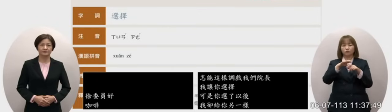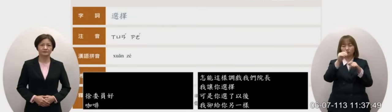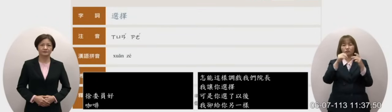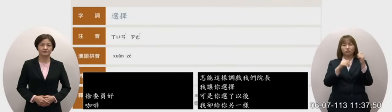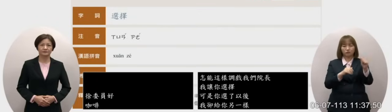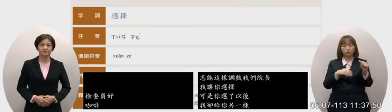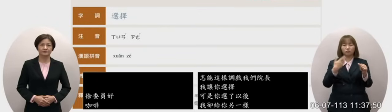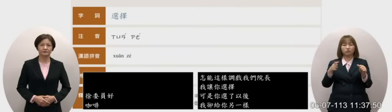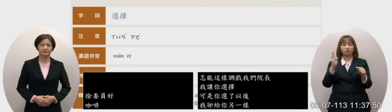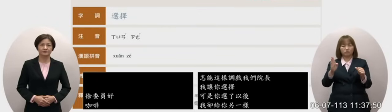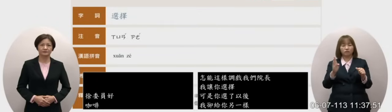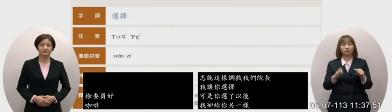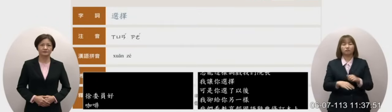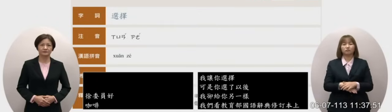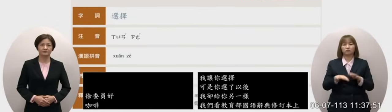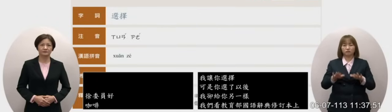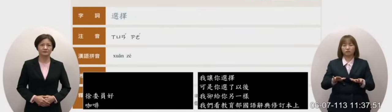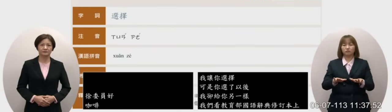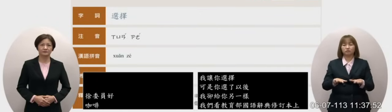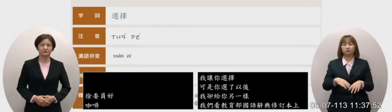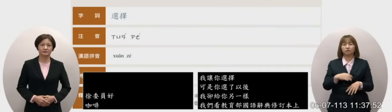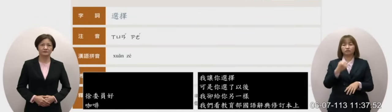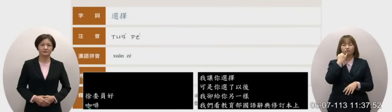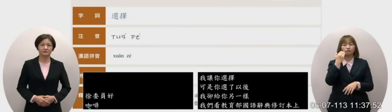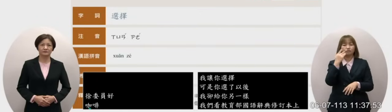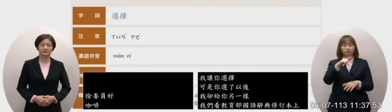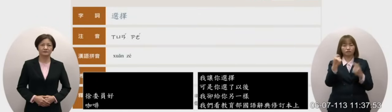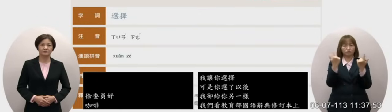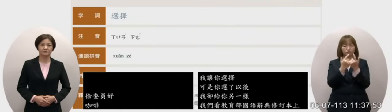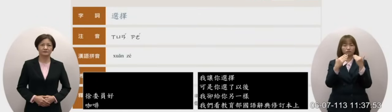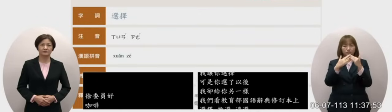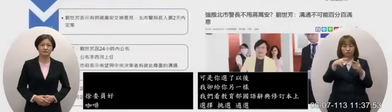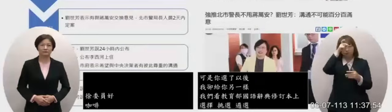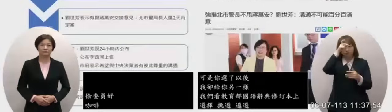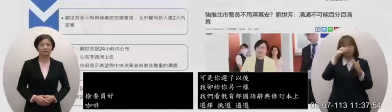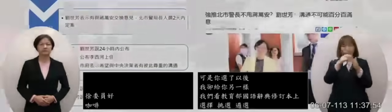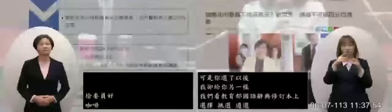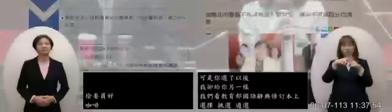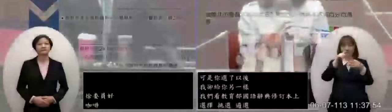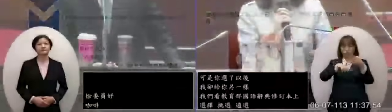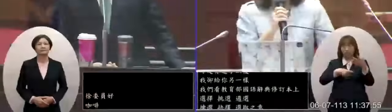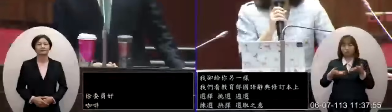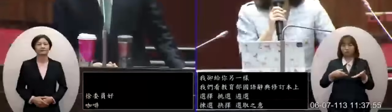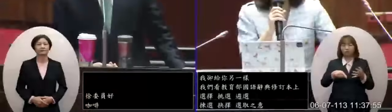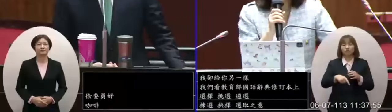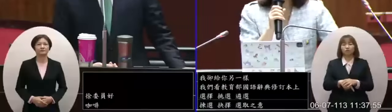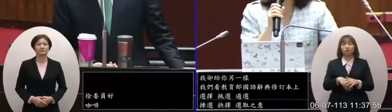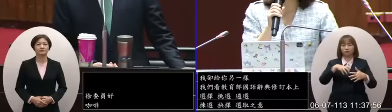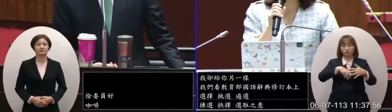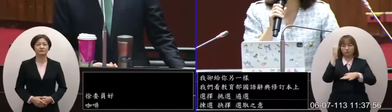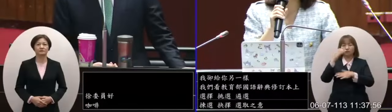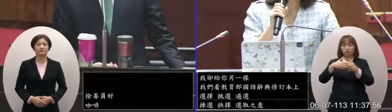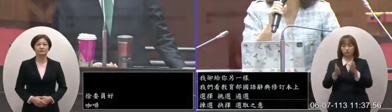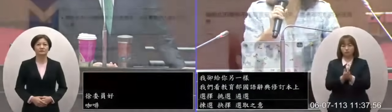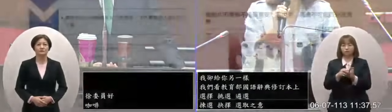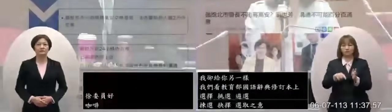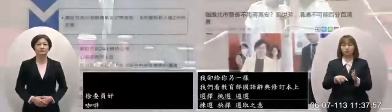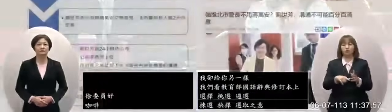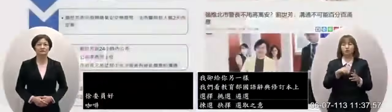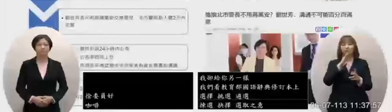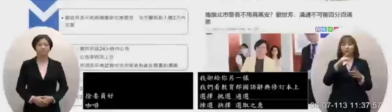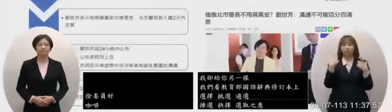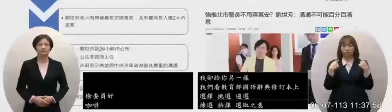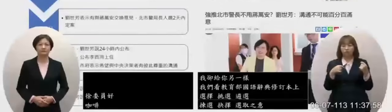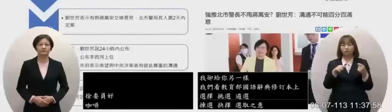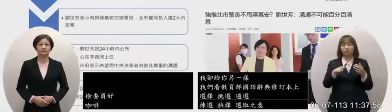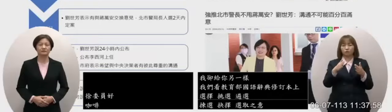了 A 就给 B。可是今天很遗憾的是，在台北市的警察局的人事上面，我们在内政部上面，照理